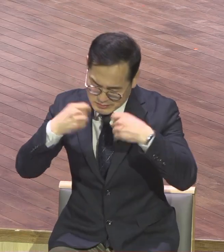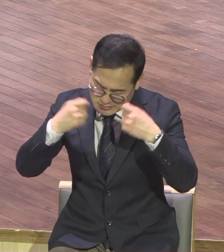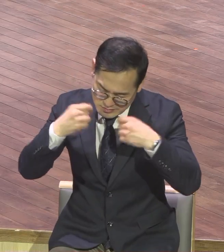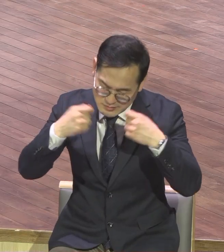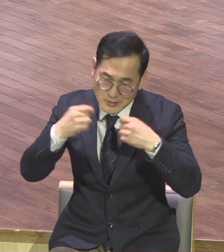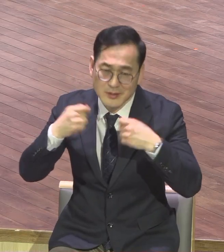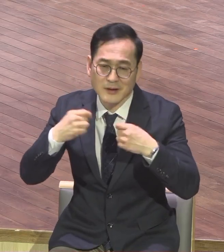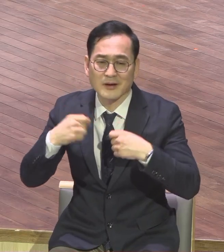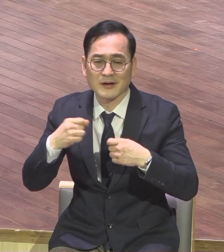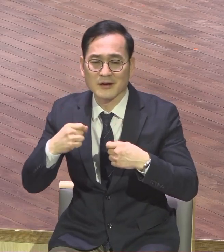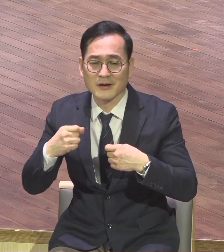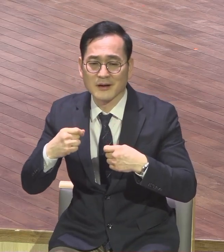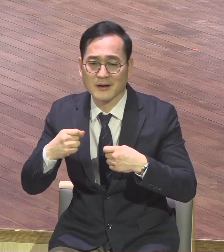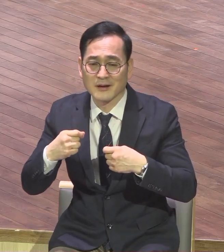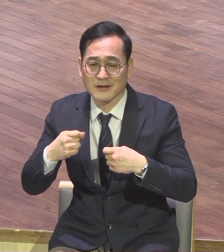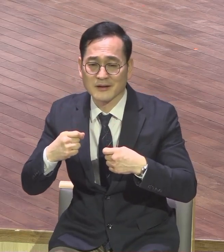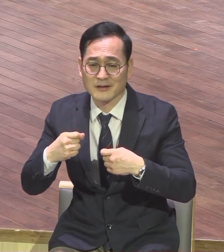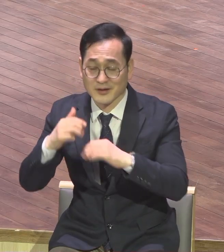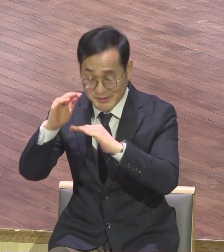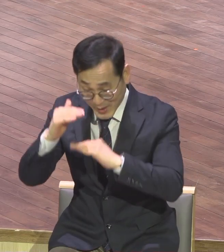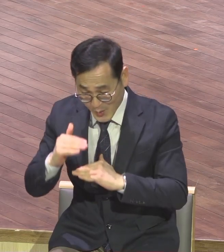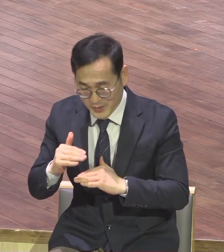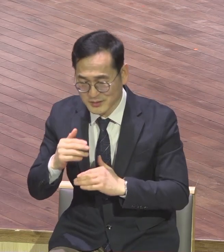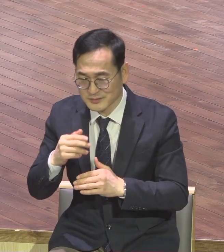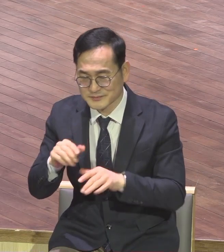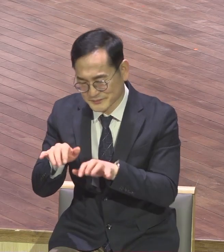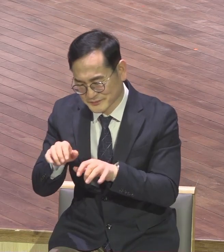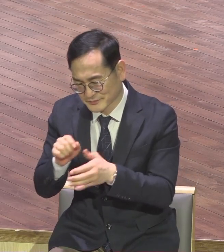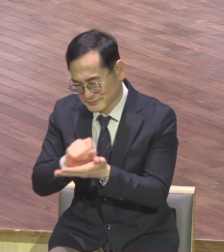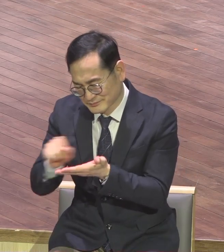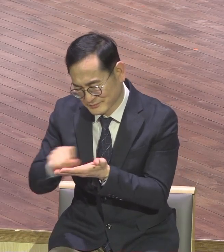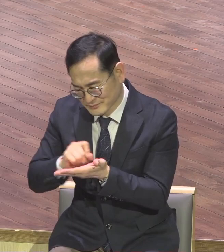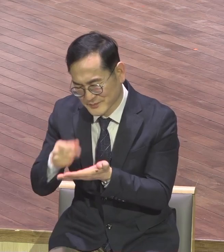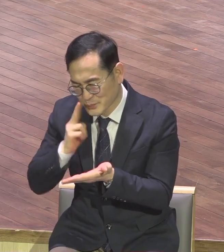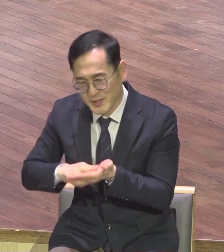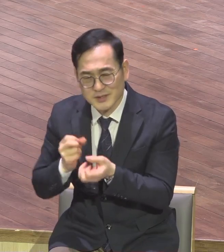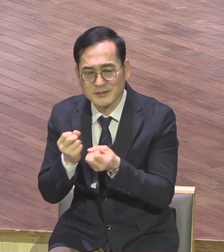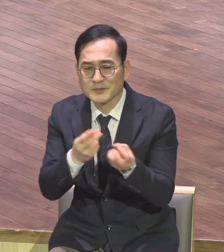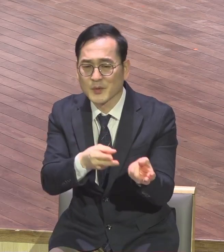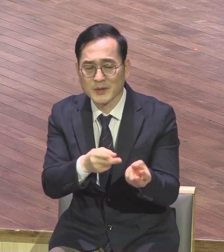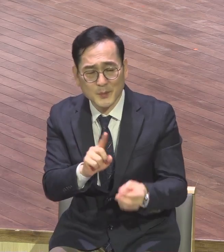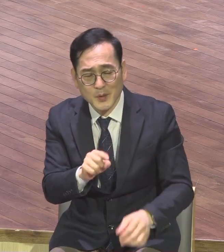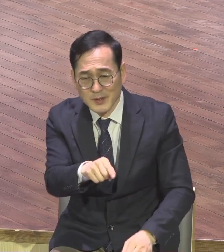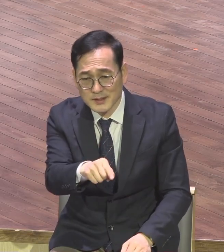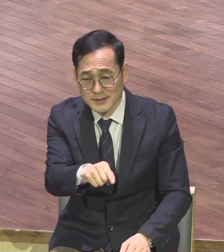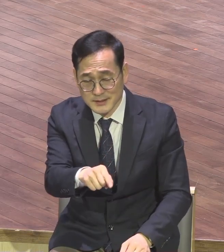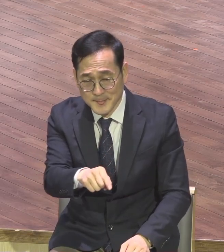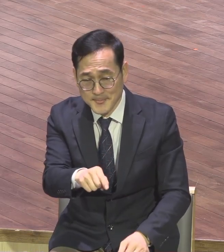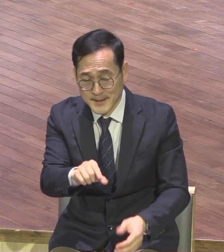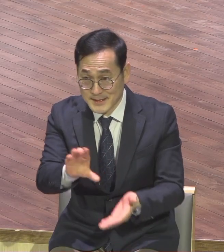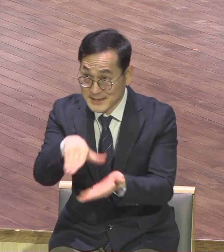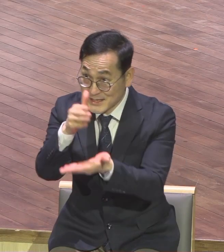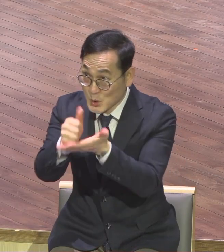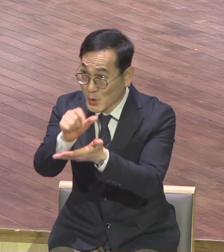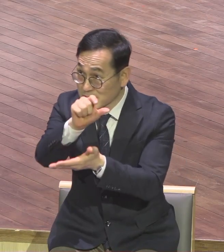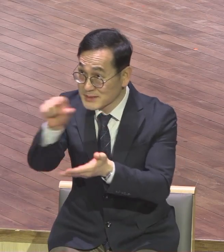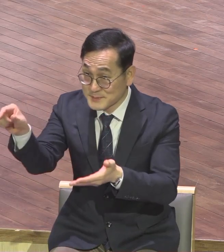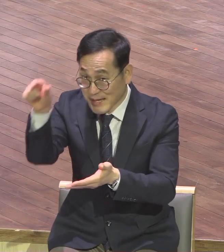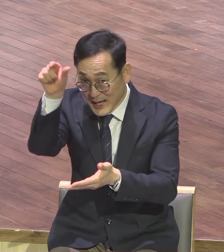이걸 지금 표현한 것입니다. 왜냐? 지금 빌립보 교회 안에 그리스도의 십자가에